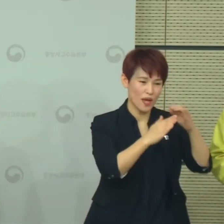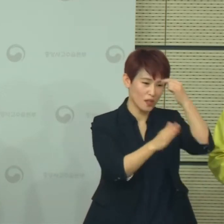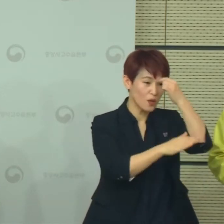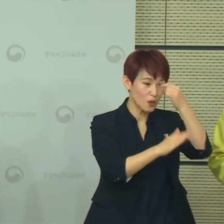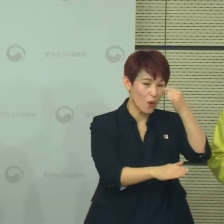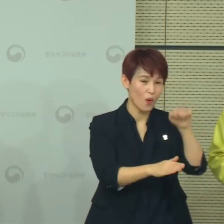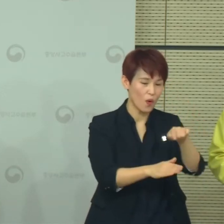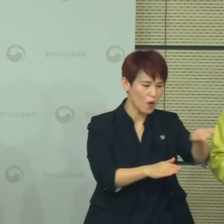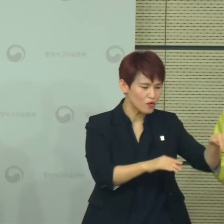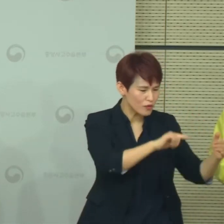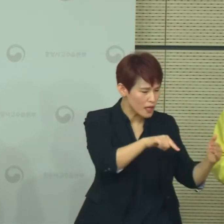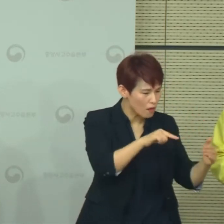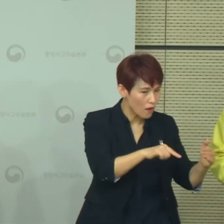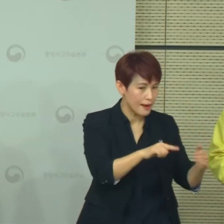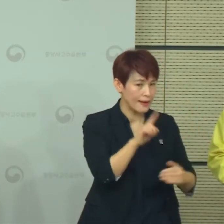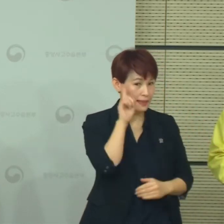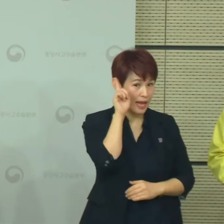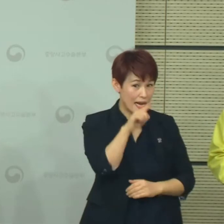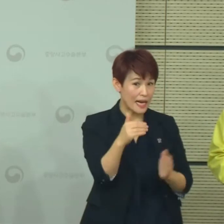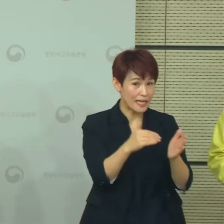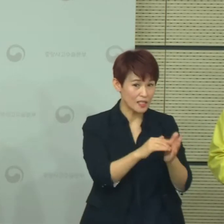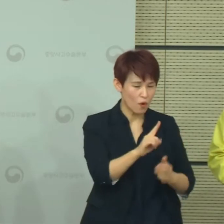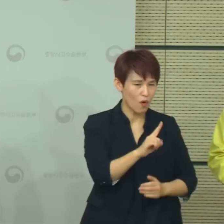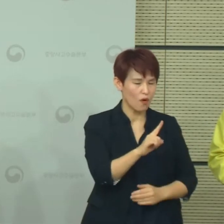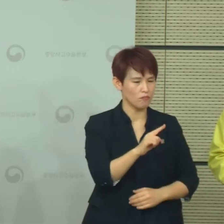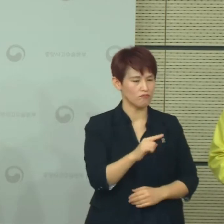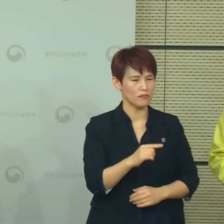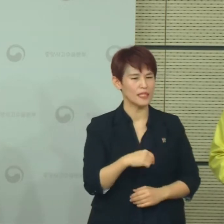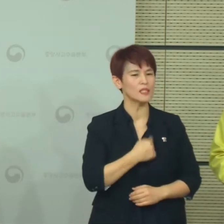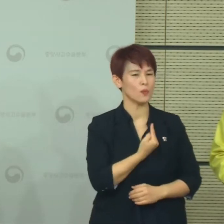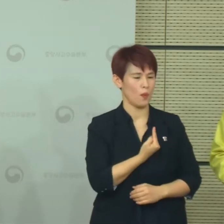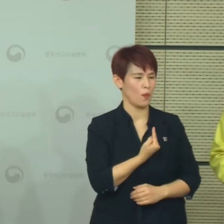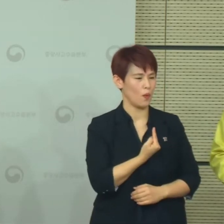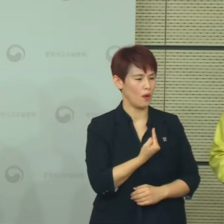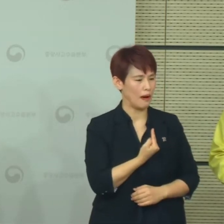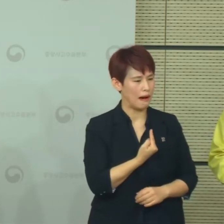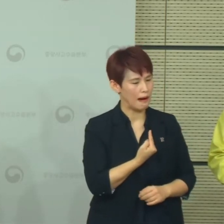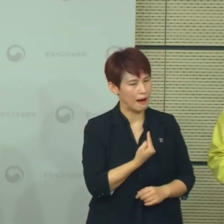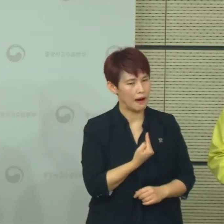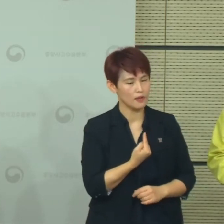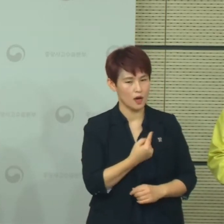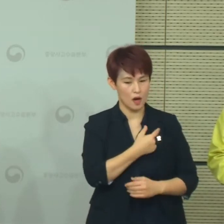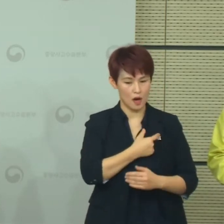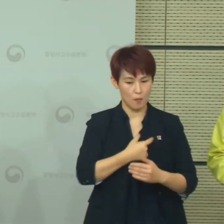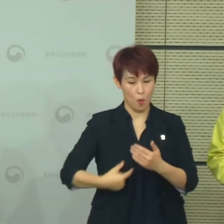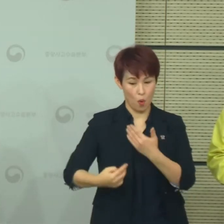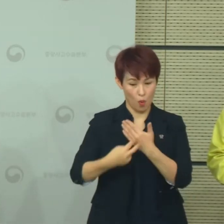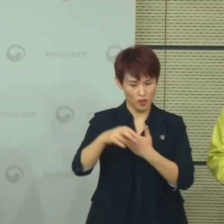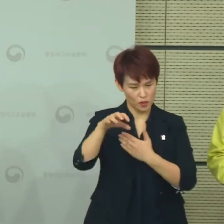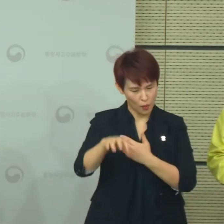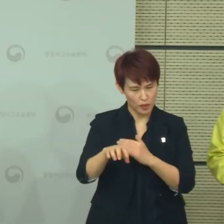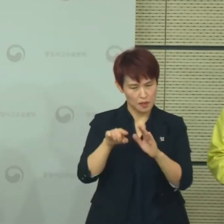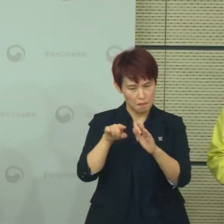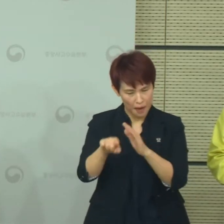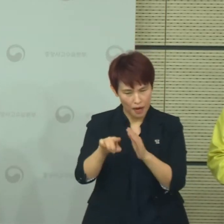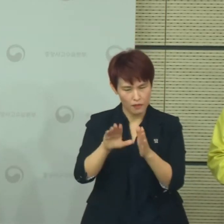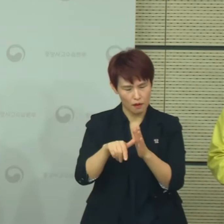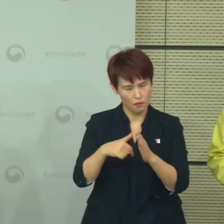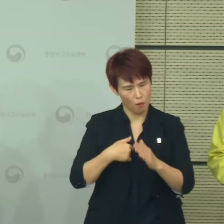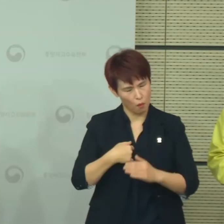그 중에서도 우선 내일까지는 그 본인들이 그 저희가 보건소를 통해서 확인했을 때 증상이